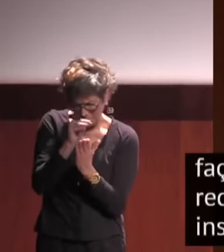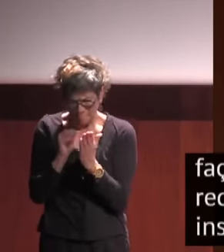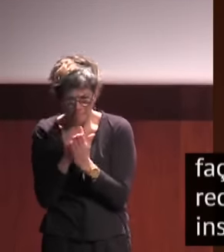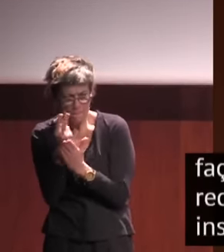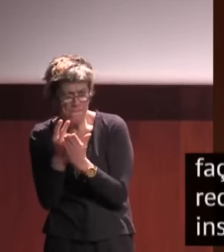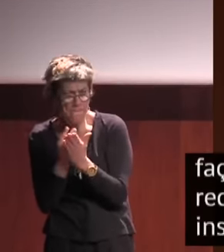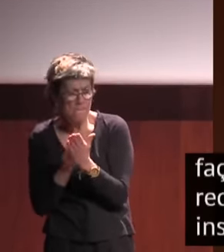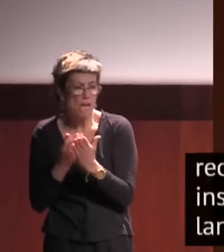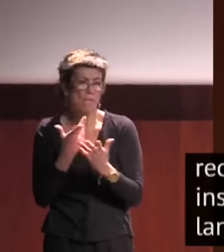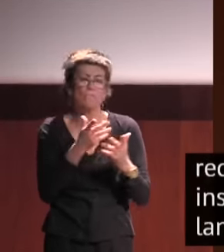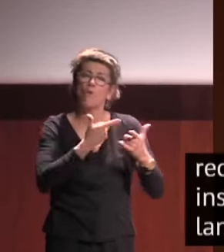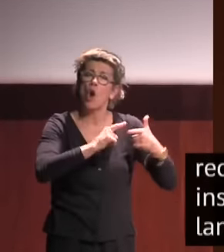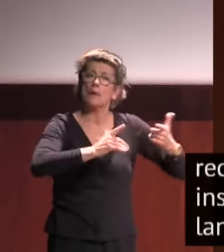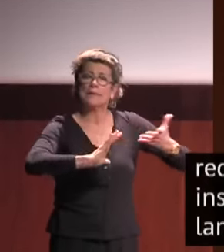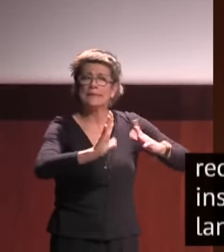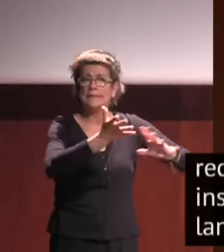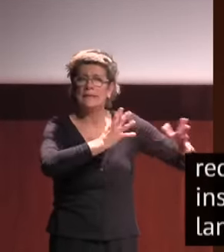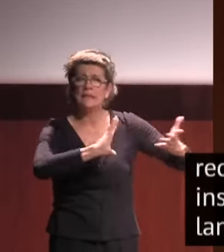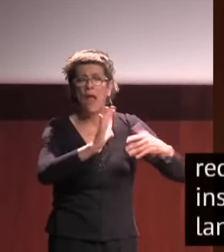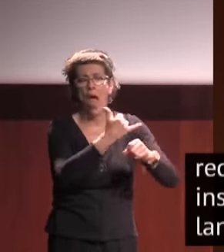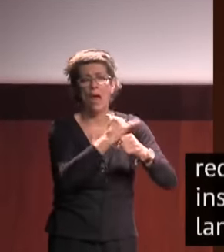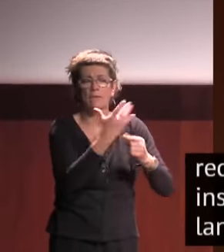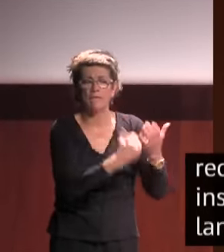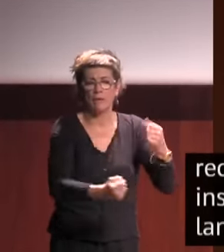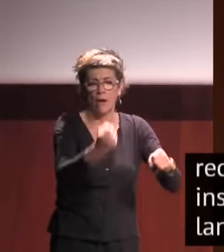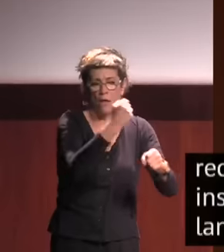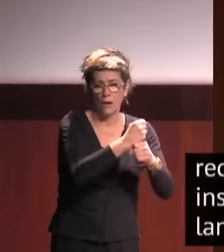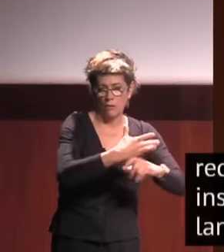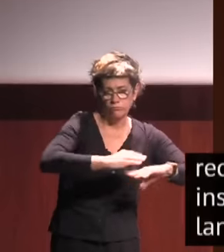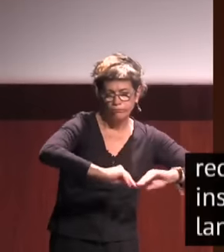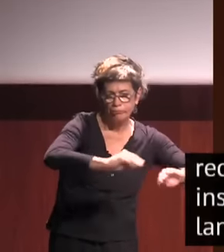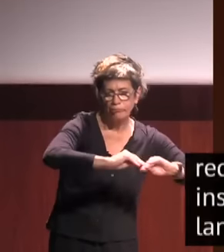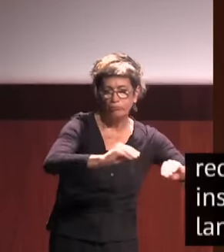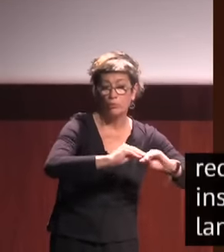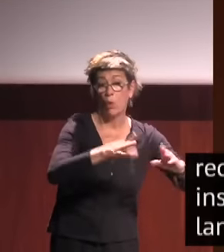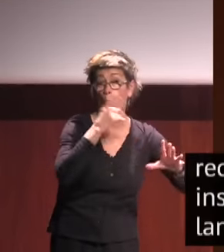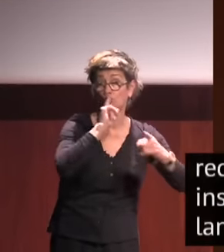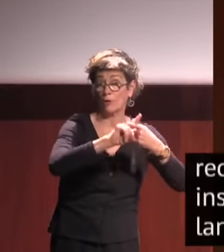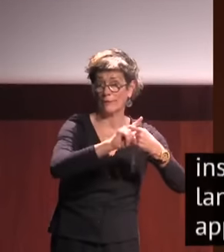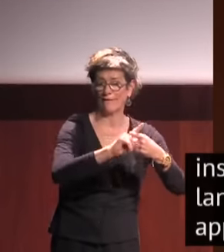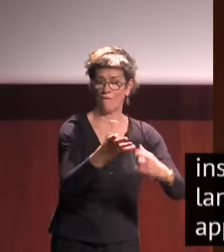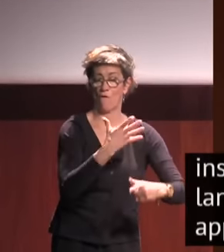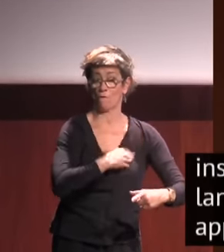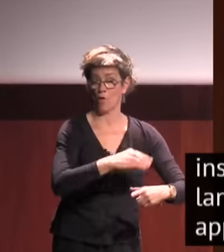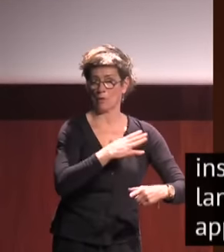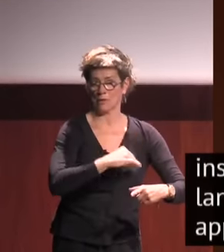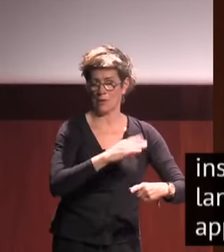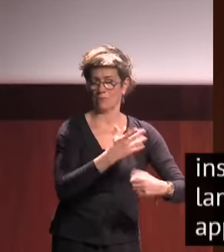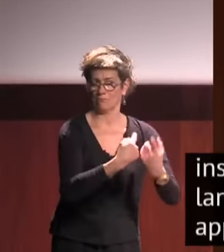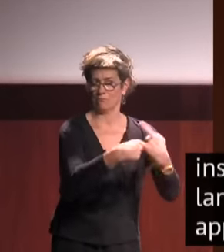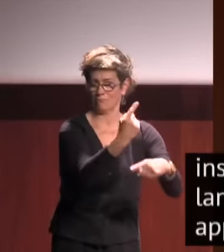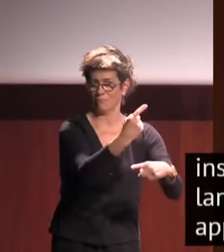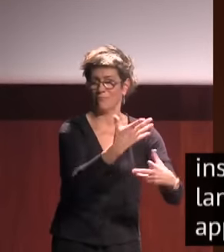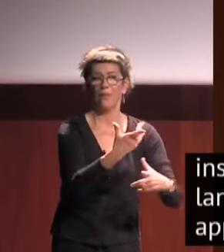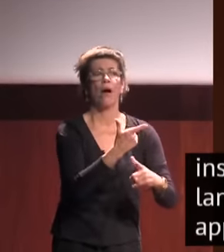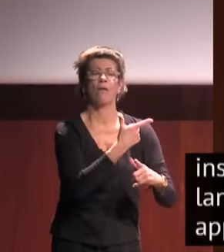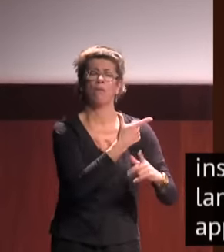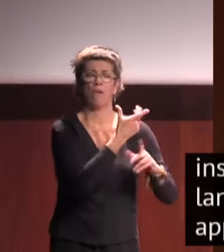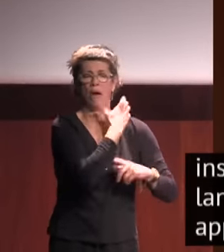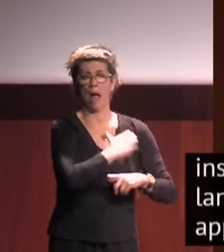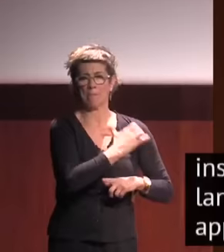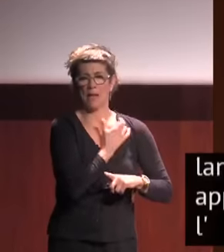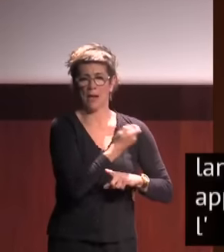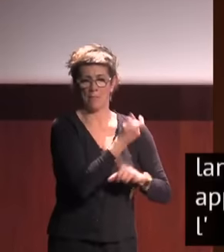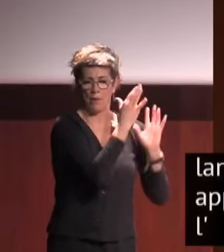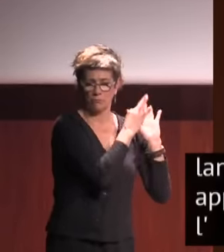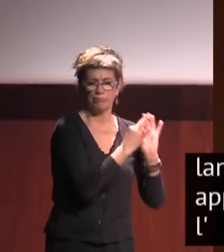signées artificielles qu'ils avaient mises au point pour apprendre le français aux sourds dans le sillage des travaux de l'abbé de l'Épée et de